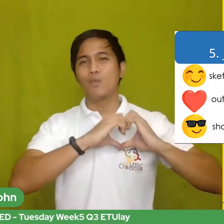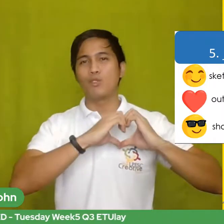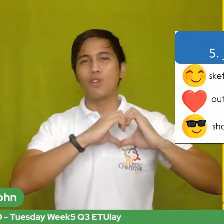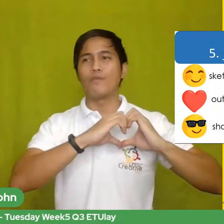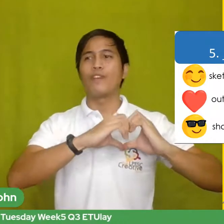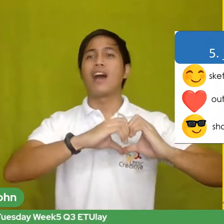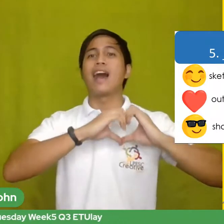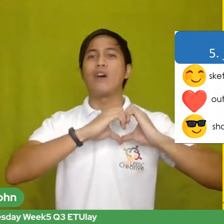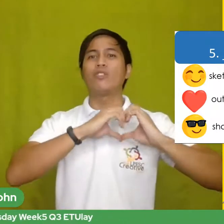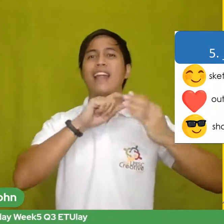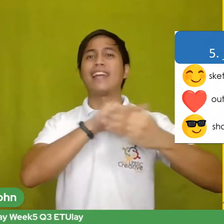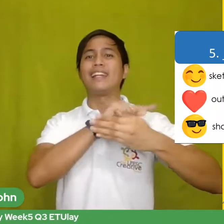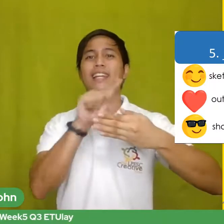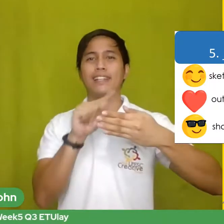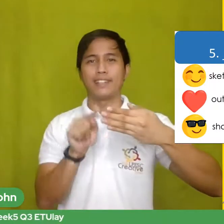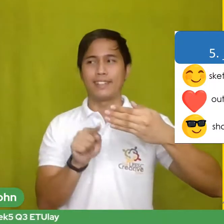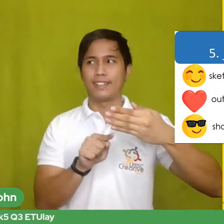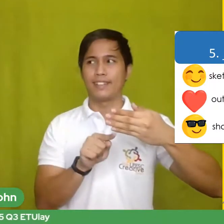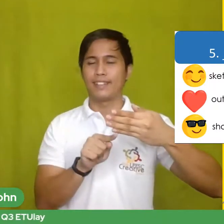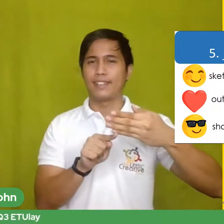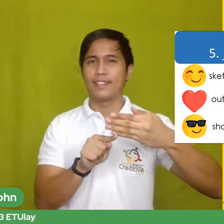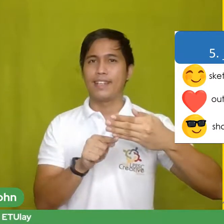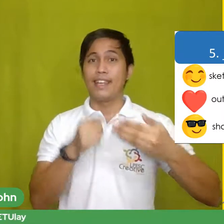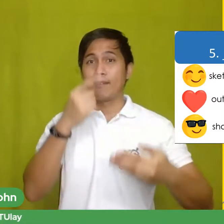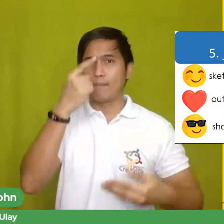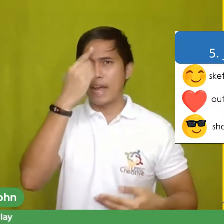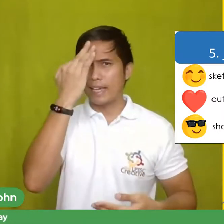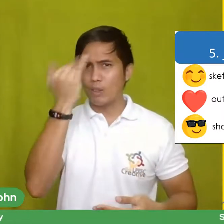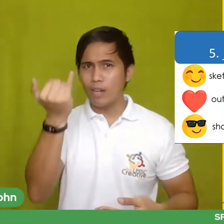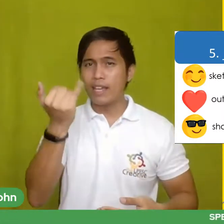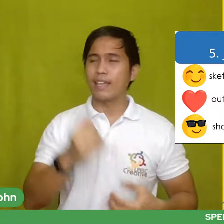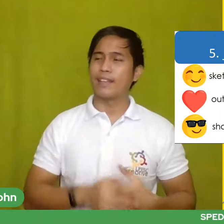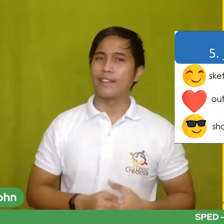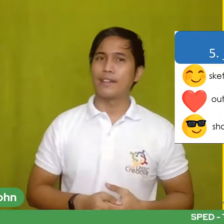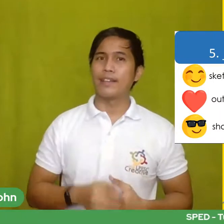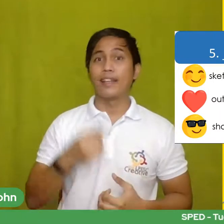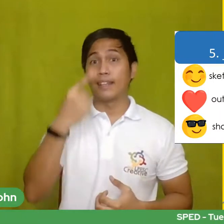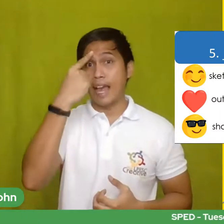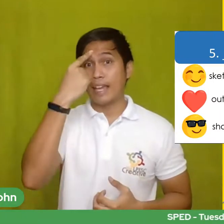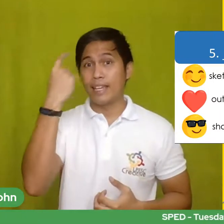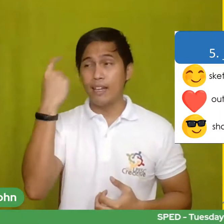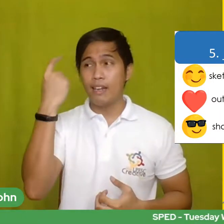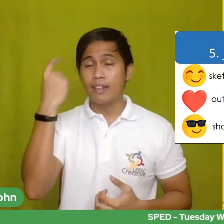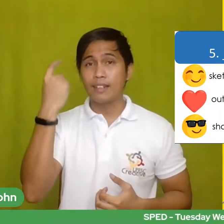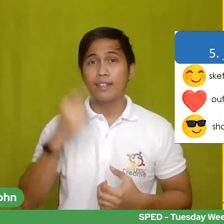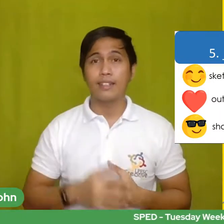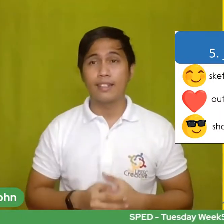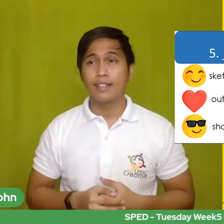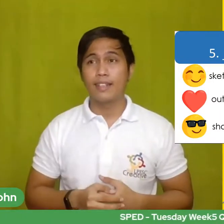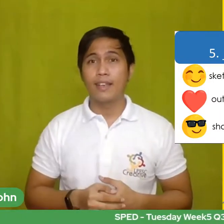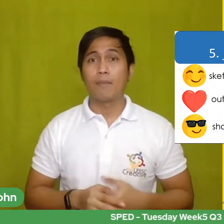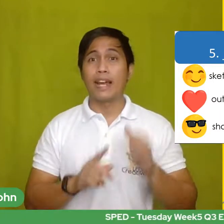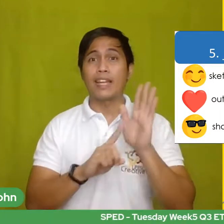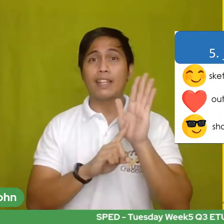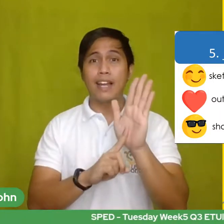puso, outlining. Bakit uli? Dahil pinakita lang